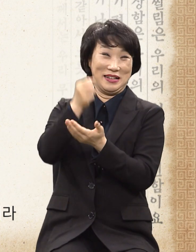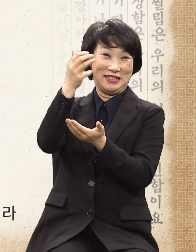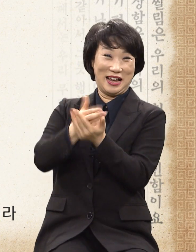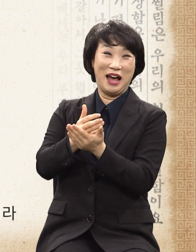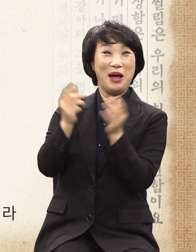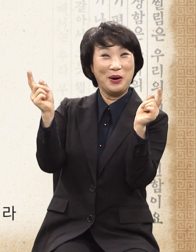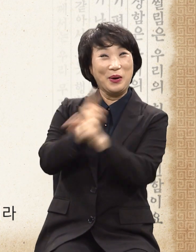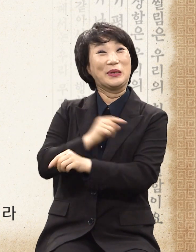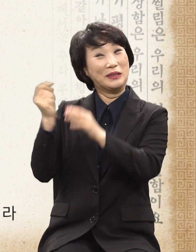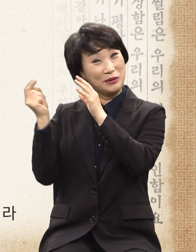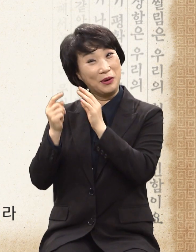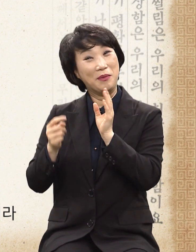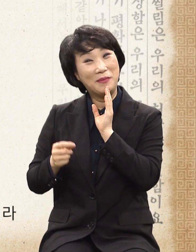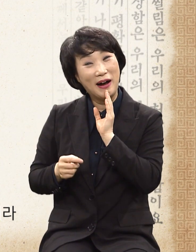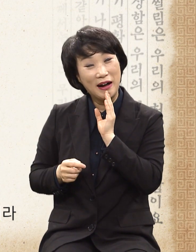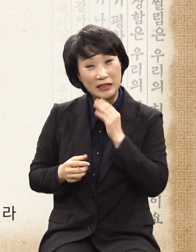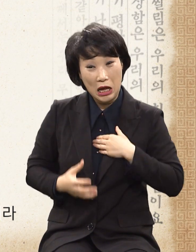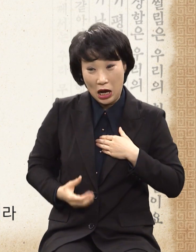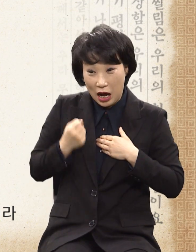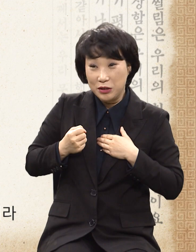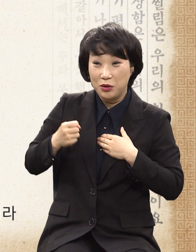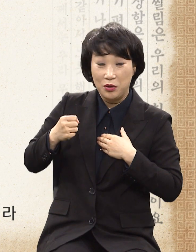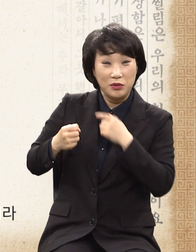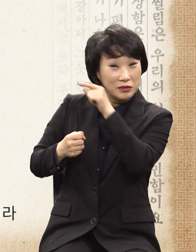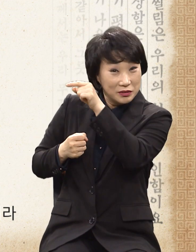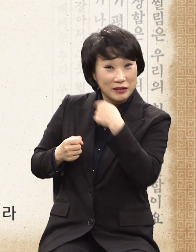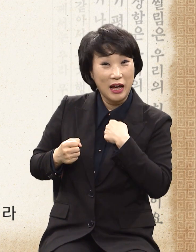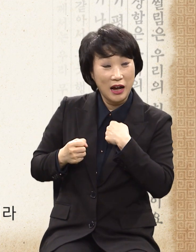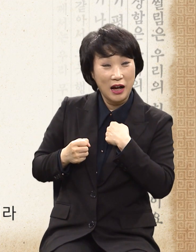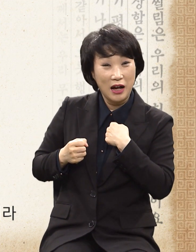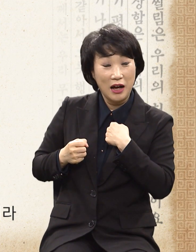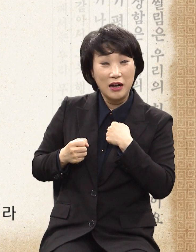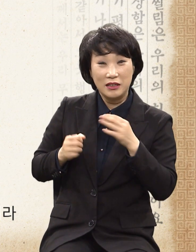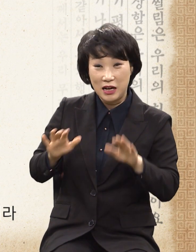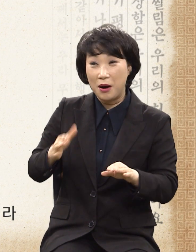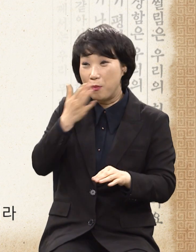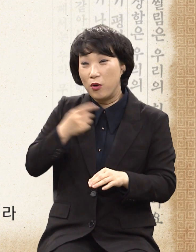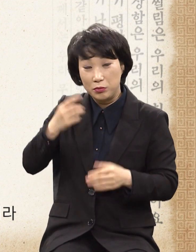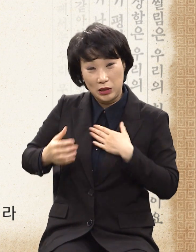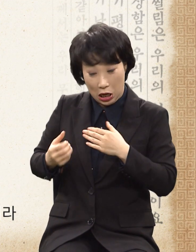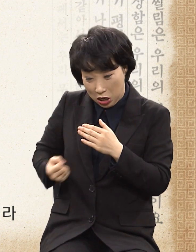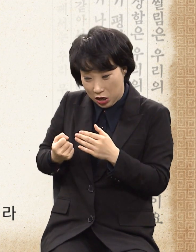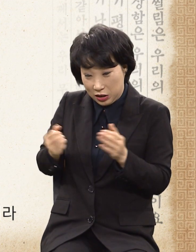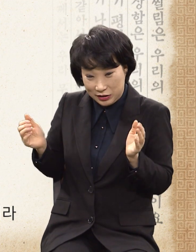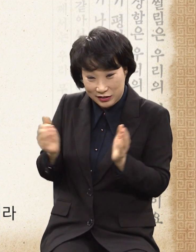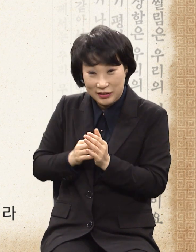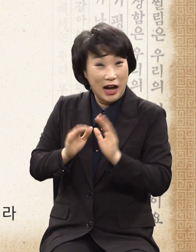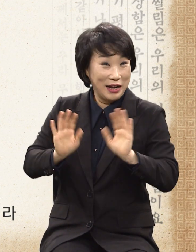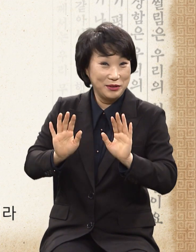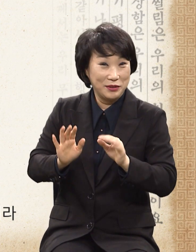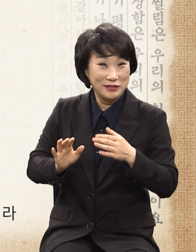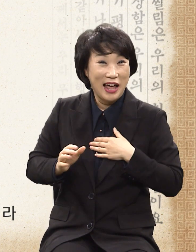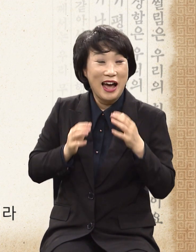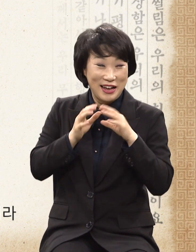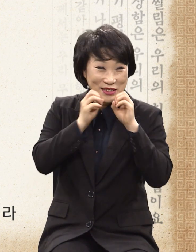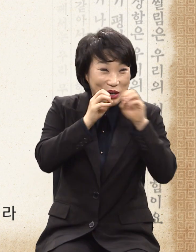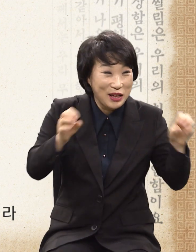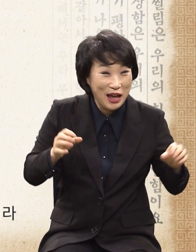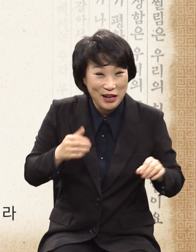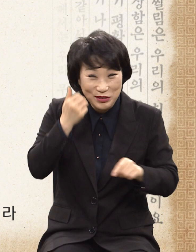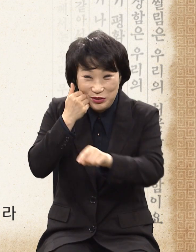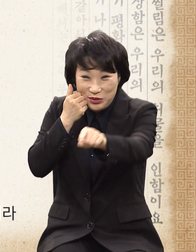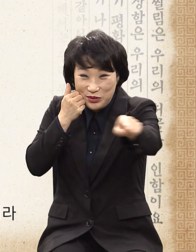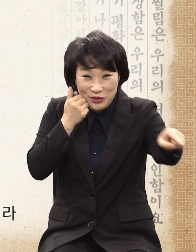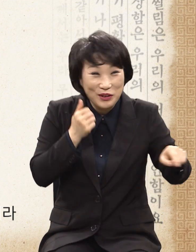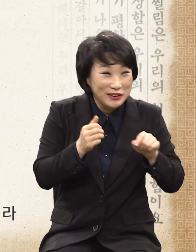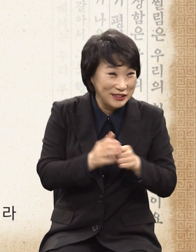고친 소식입니다. 내가 가졌다면 복음은 내 안에만 두는 것이 아니라 부지런히 전해서 그 사람도